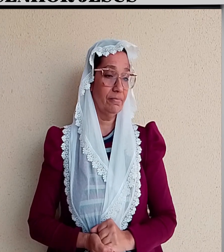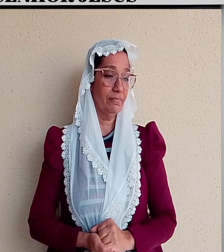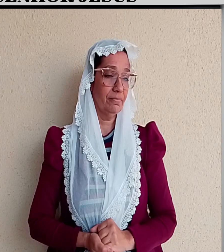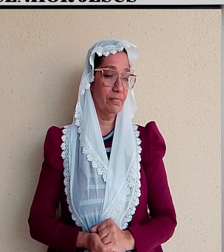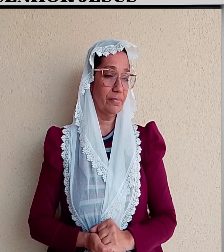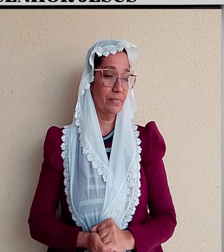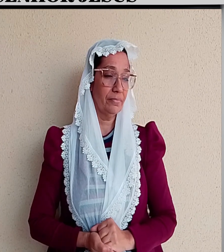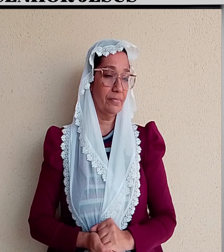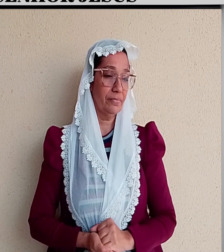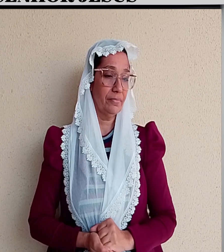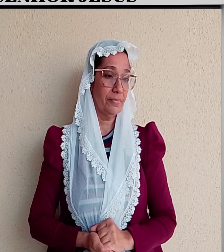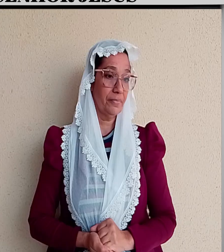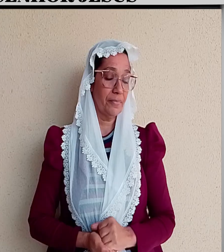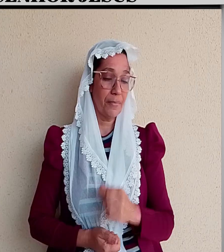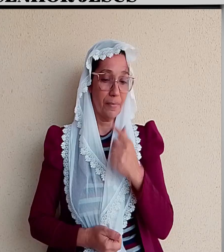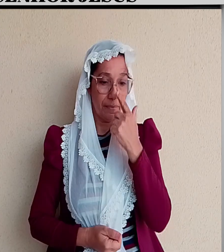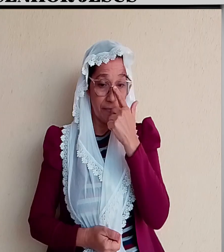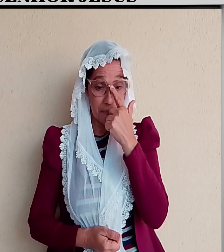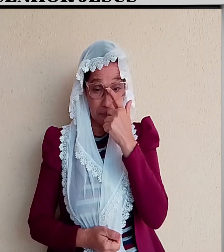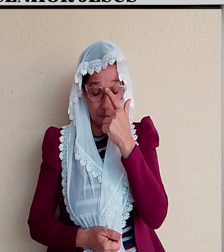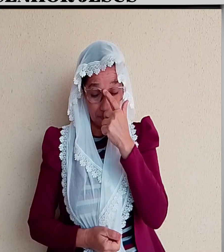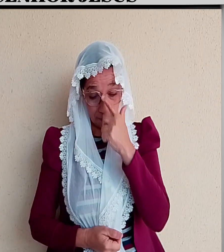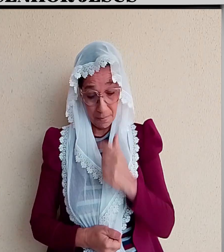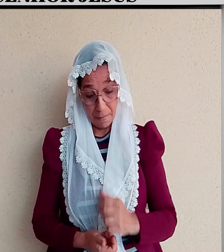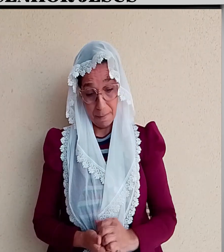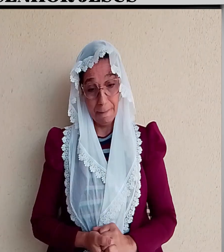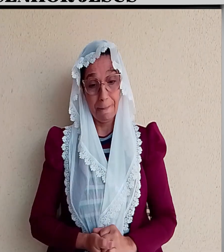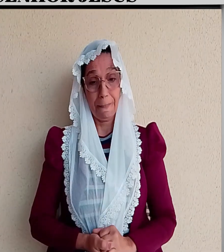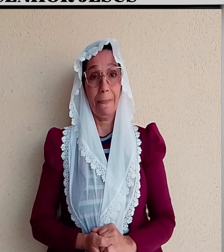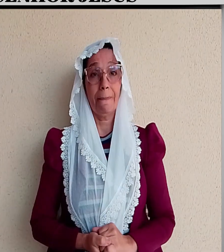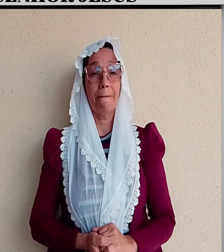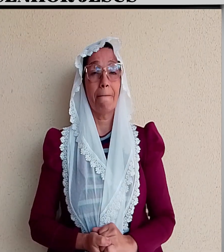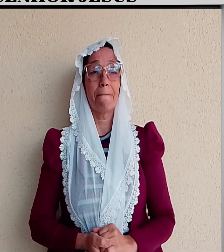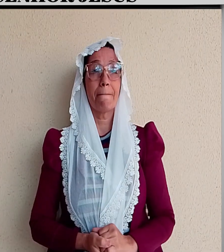comendo no mesmo prato do Senhor Jesus. Glória a Deus,